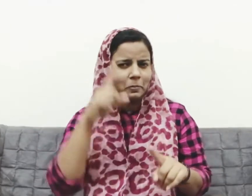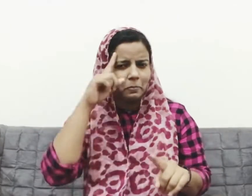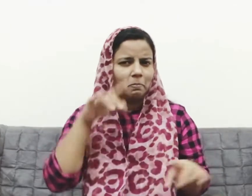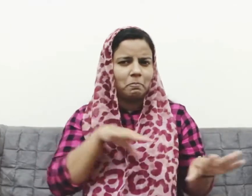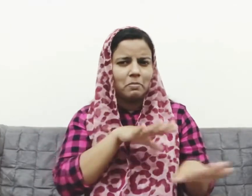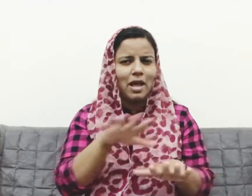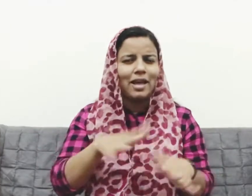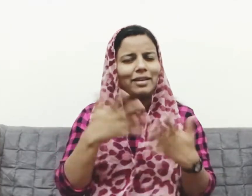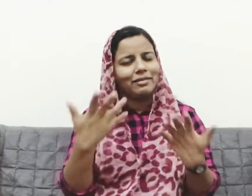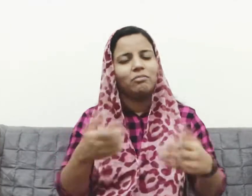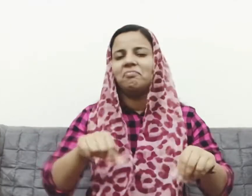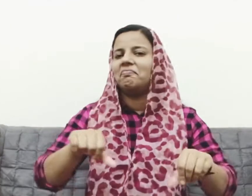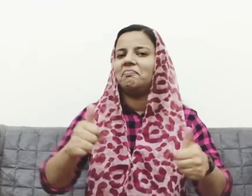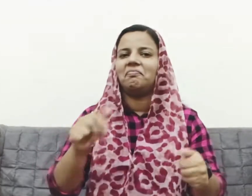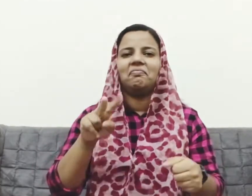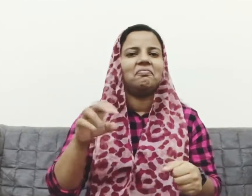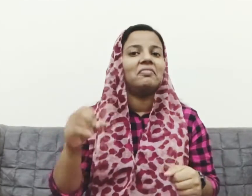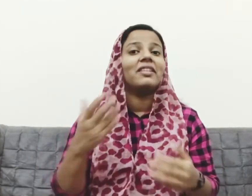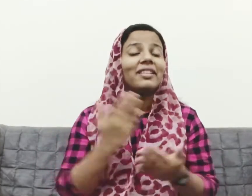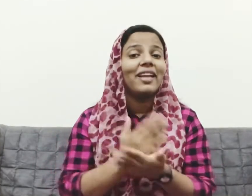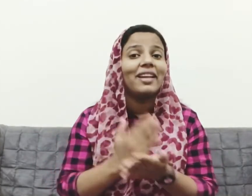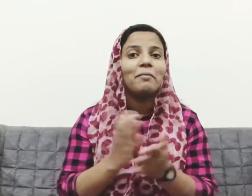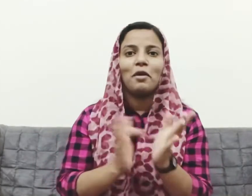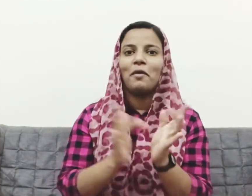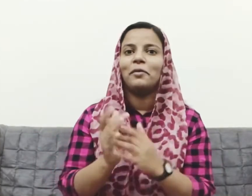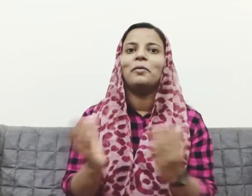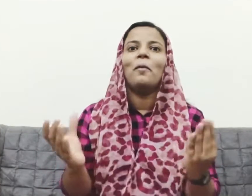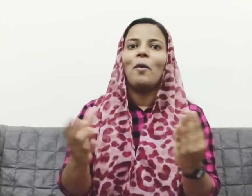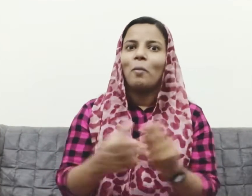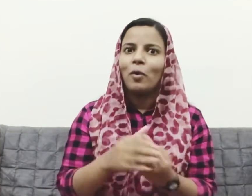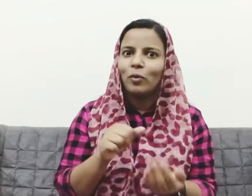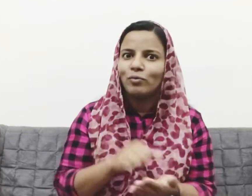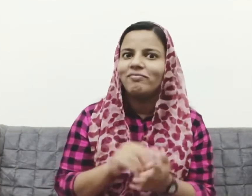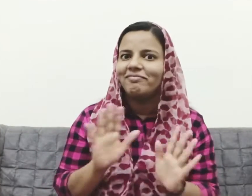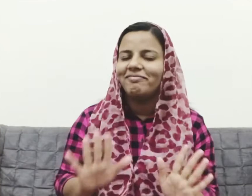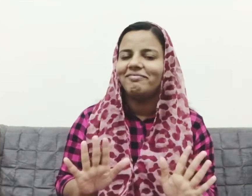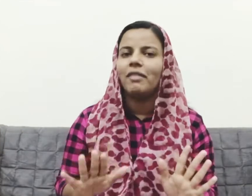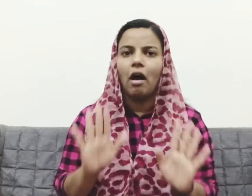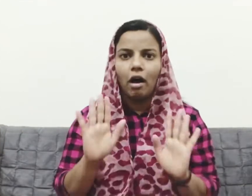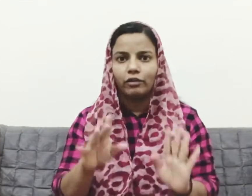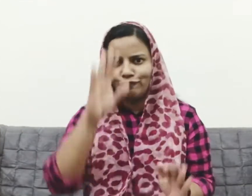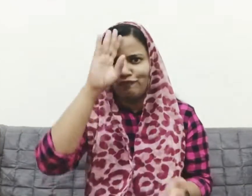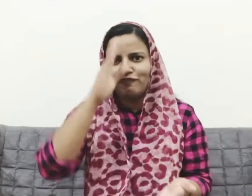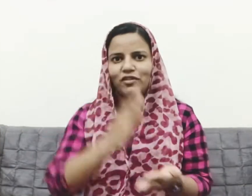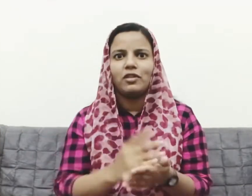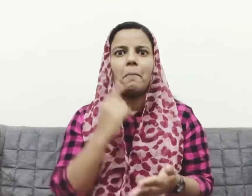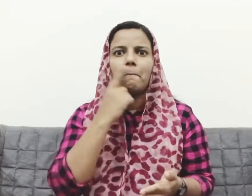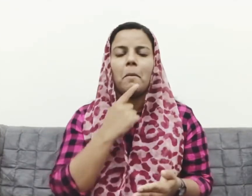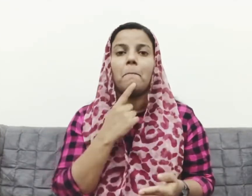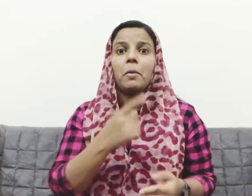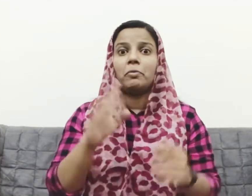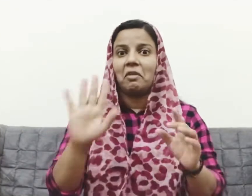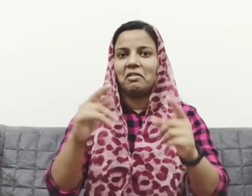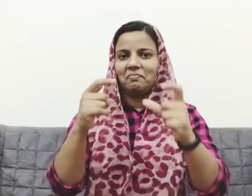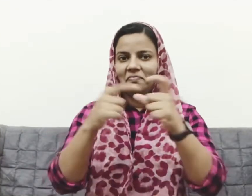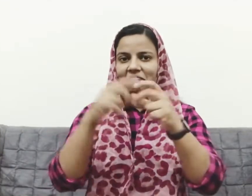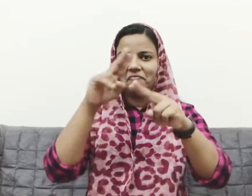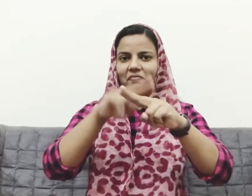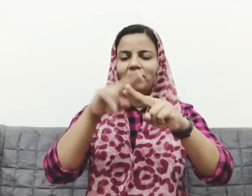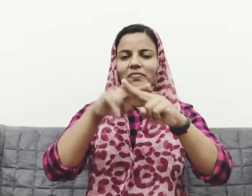പദ്ധതിയും ജയിക്കത്തില്ല. കാരണം എന്നാ? കർത്താവിൻ്റെ കൂടെ ഉള്ളത് കൊണ്ട്. അത് നമ്മളൊന്ന് വിശ്വാസത്തോടെ വിളിച്ചോടെ പറയുമ്പോൾ അത് കൂടുതൽ എഫക്റ്റായി മാറും. പ്രിയപ്പെട്ടവരുടെ